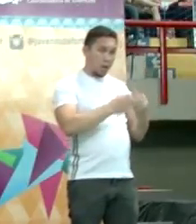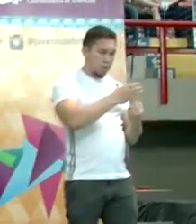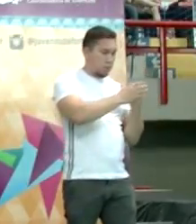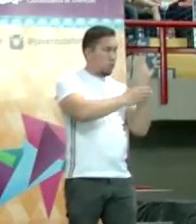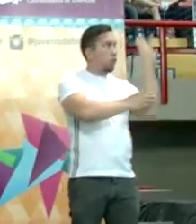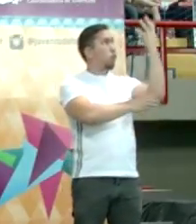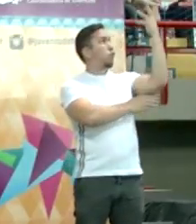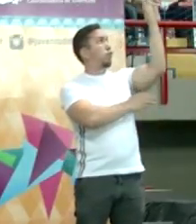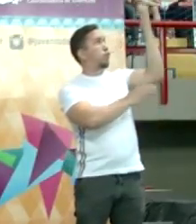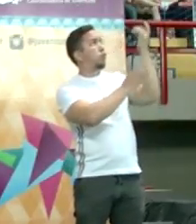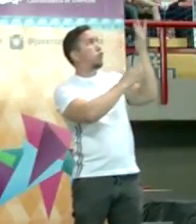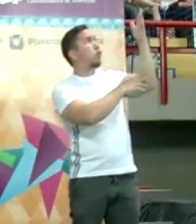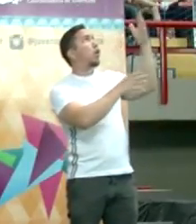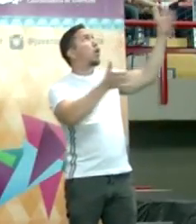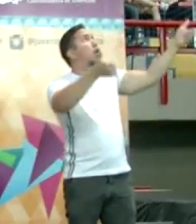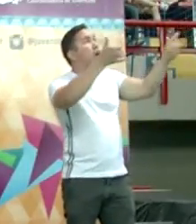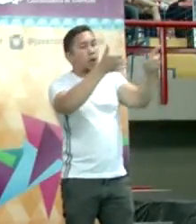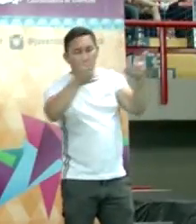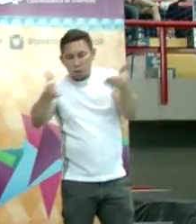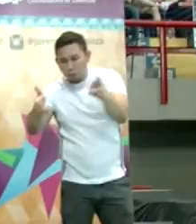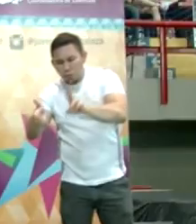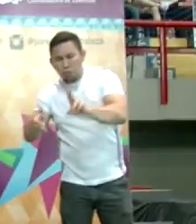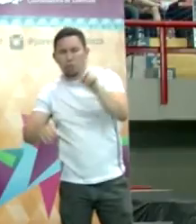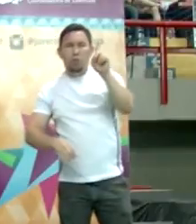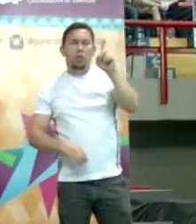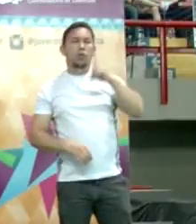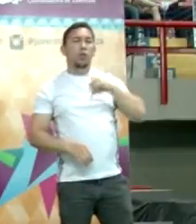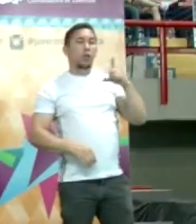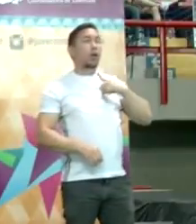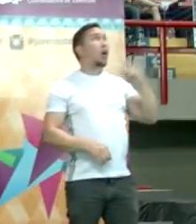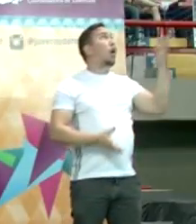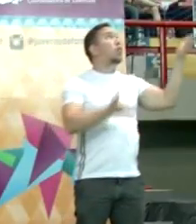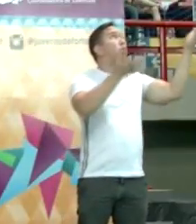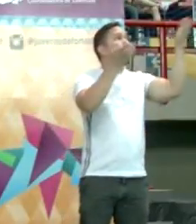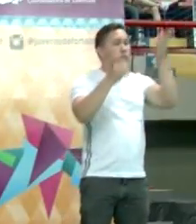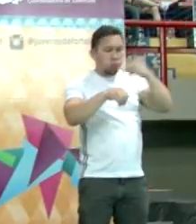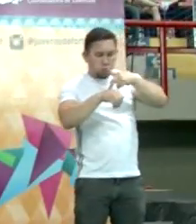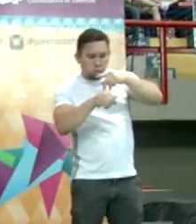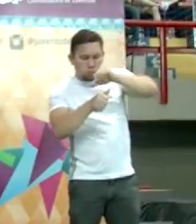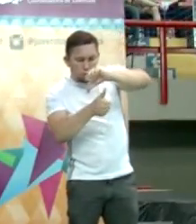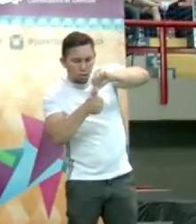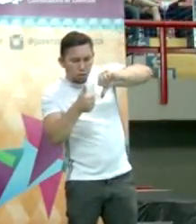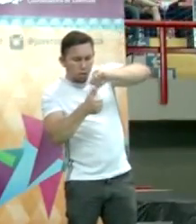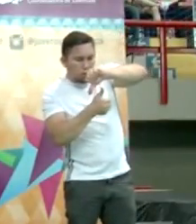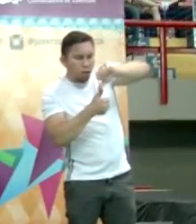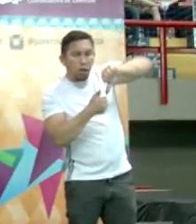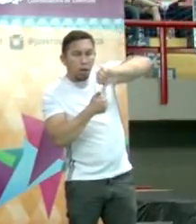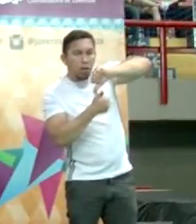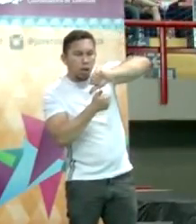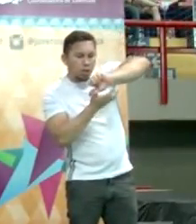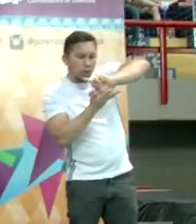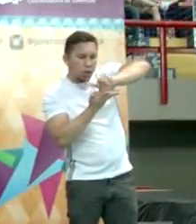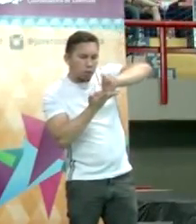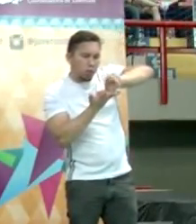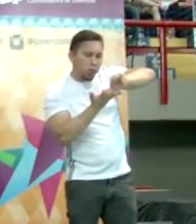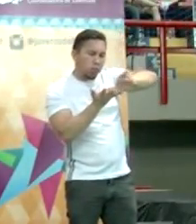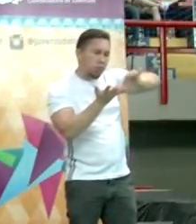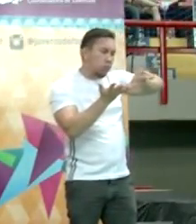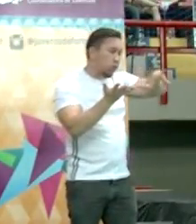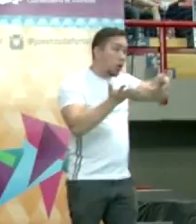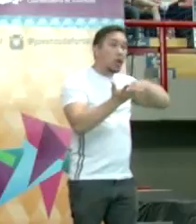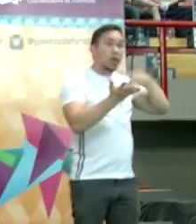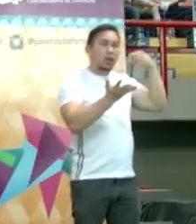gente encontra no poço. Mas a gente utiliza as várias frações, as várias partes que